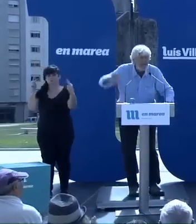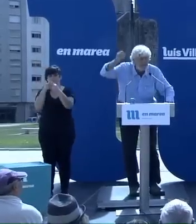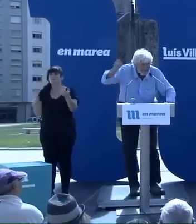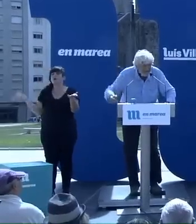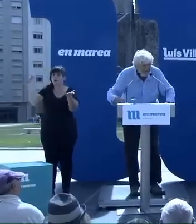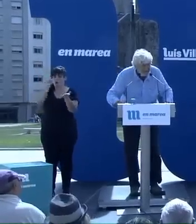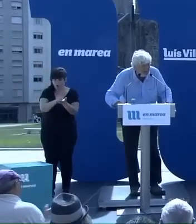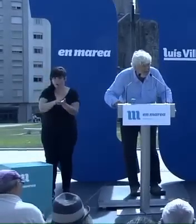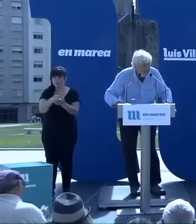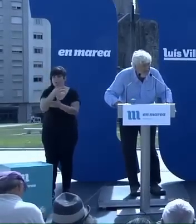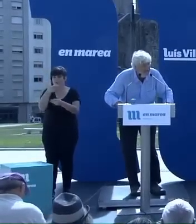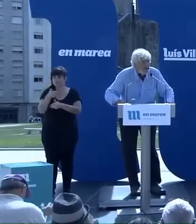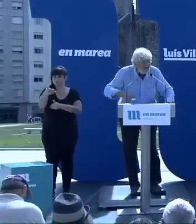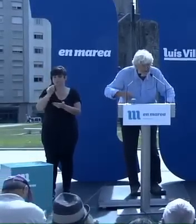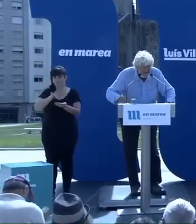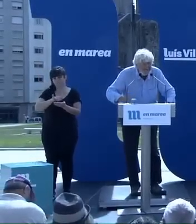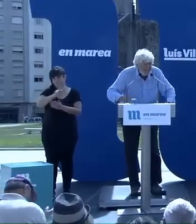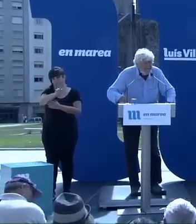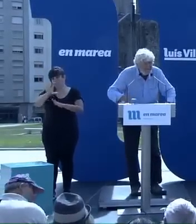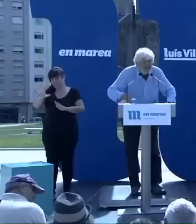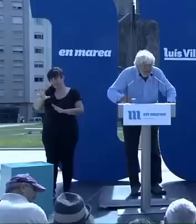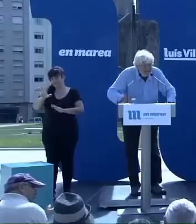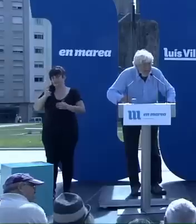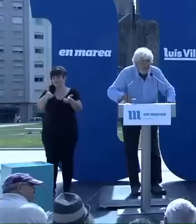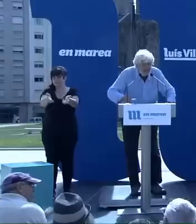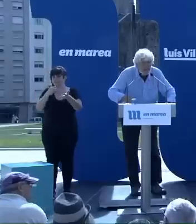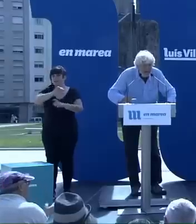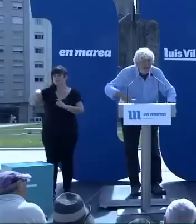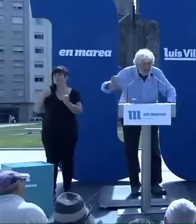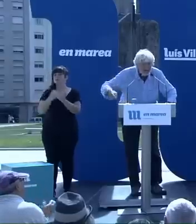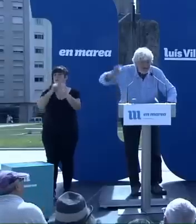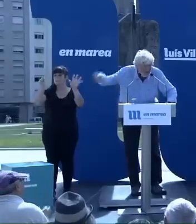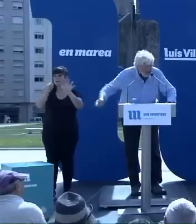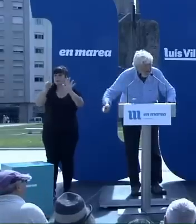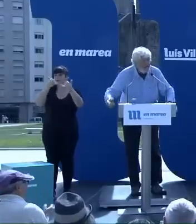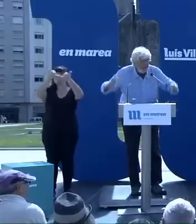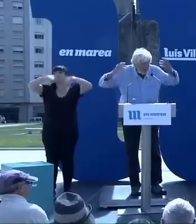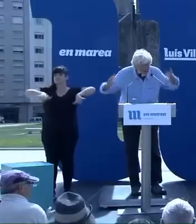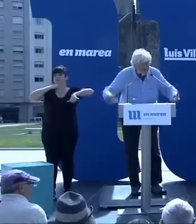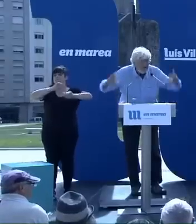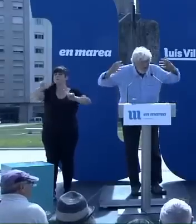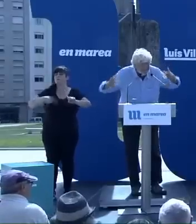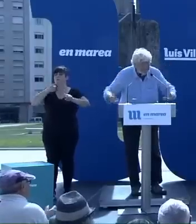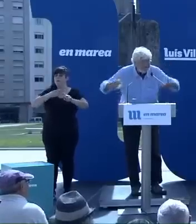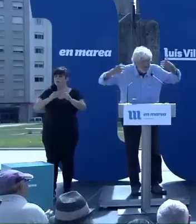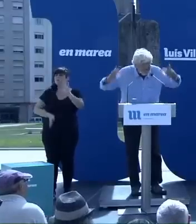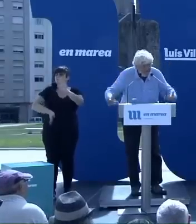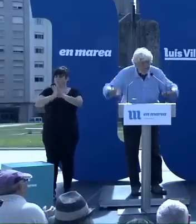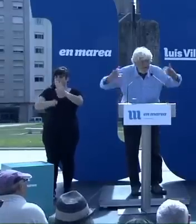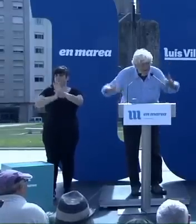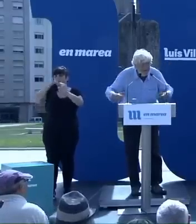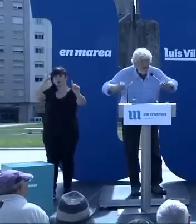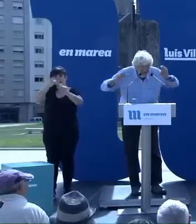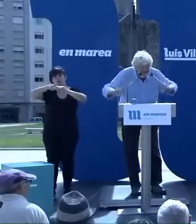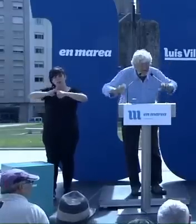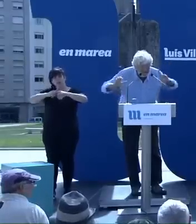en Dorenos o 25 e o 26 faremos festa grande porque isto vai continuar despois para construir a ferramenta definitiva